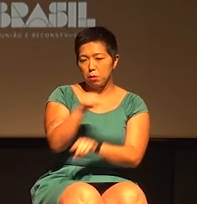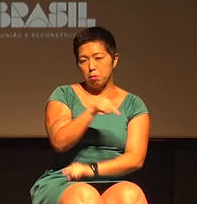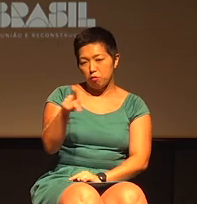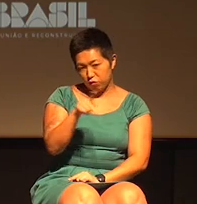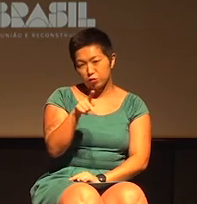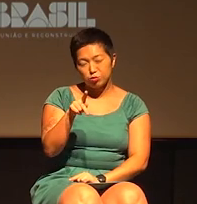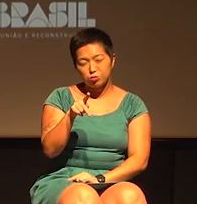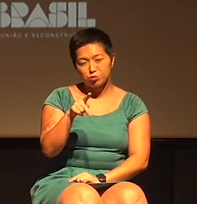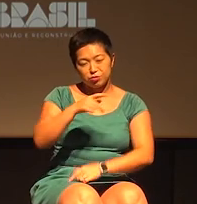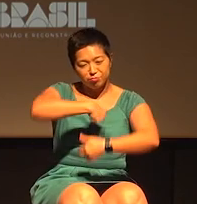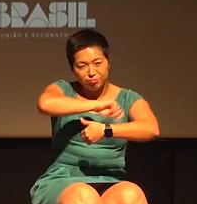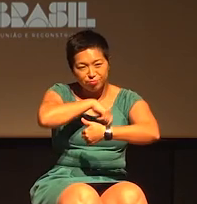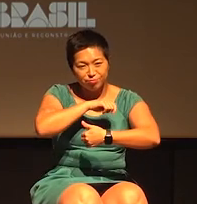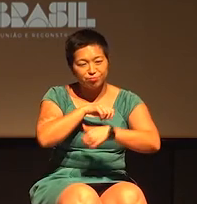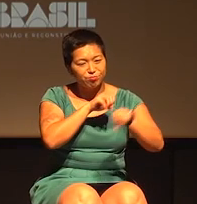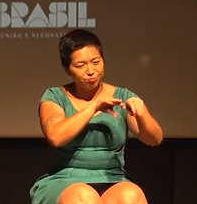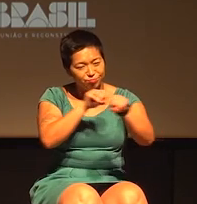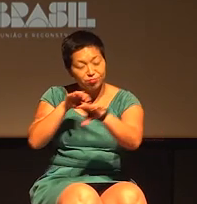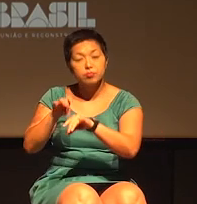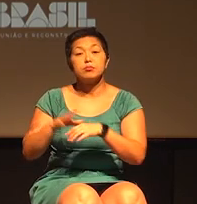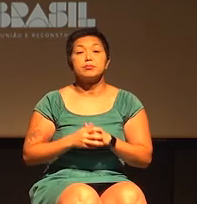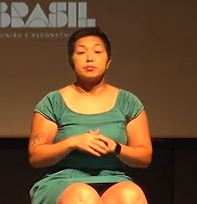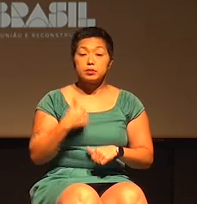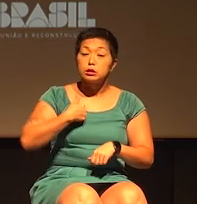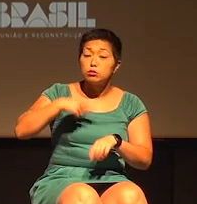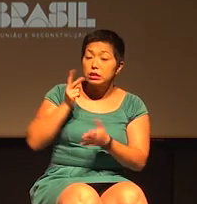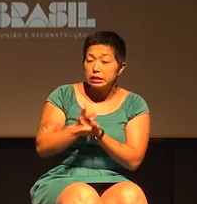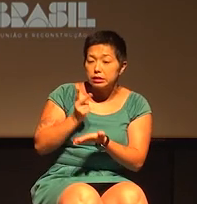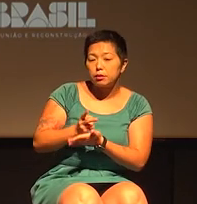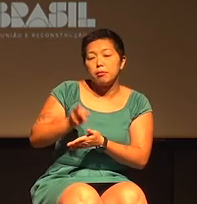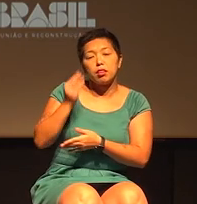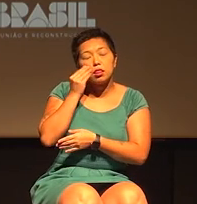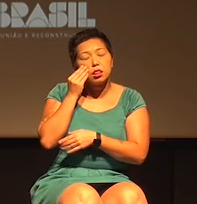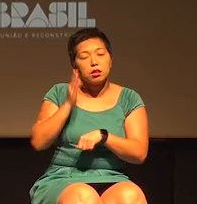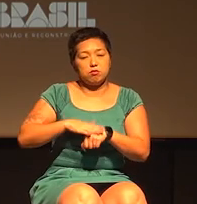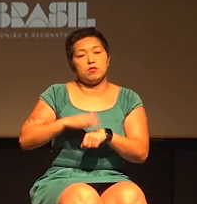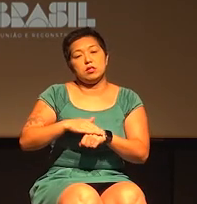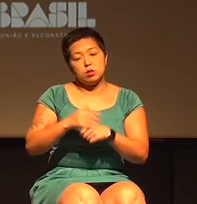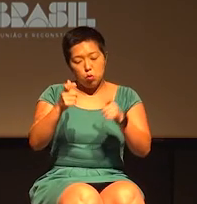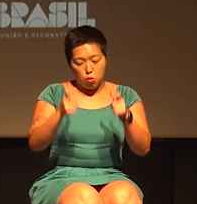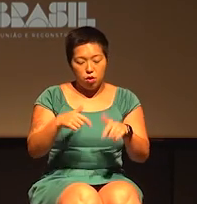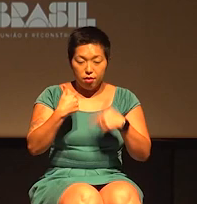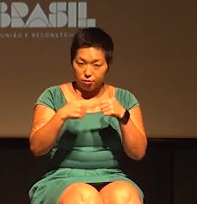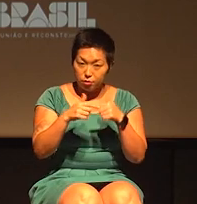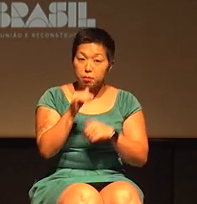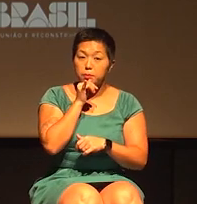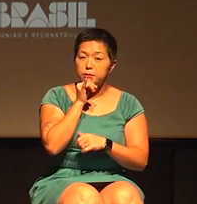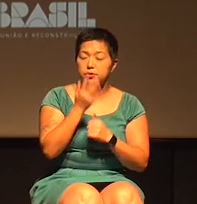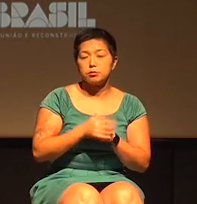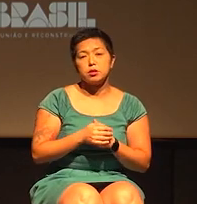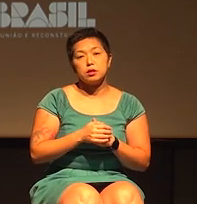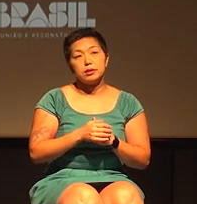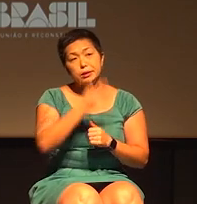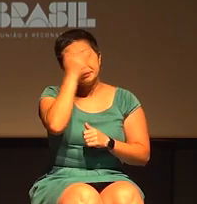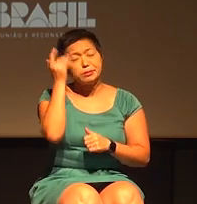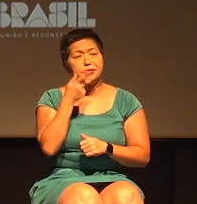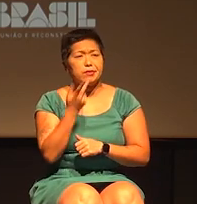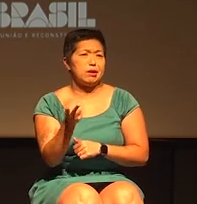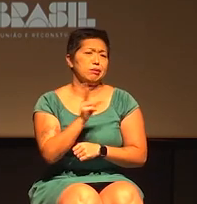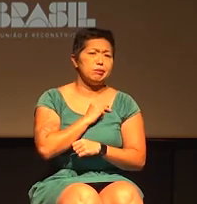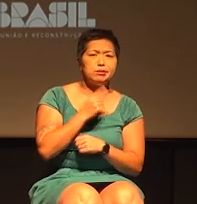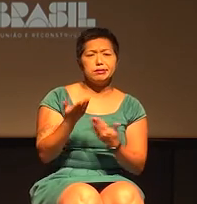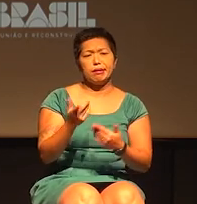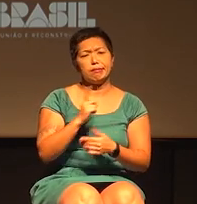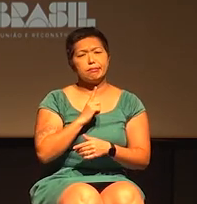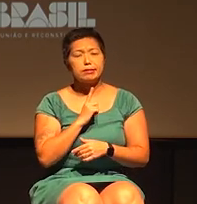e e eu sempre procuro fazer nas cozinhas né onde eu trabalho tipo ah as pessoas falam ai tem essa mania